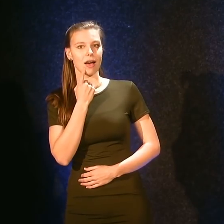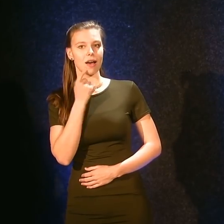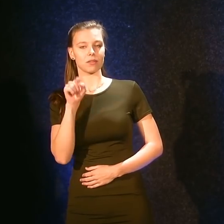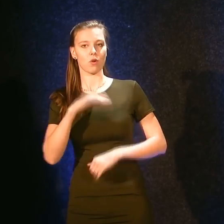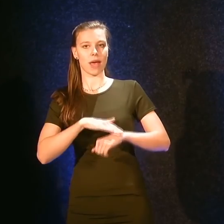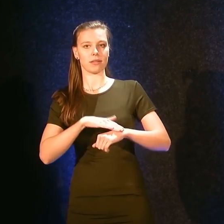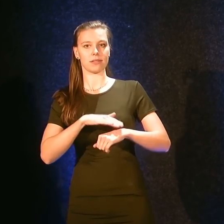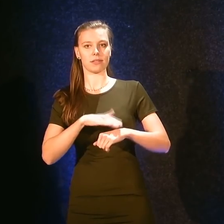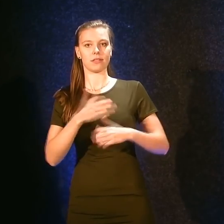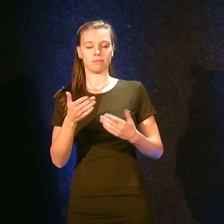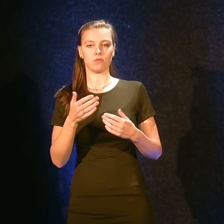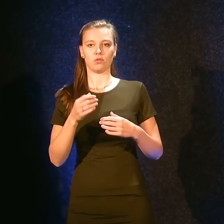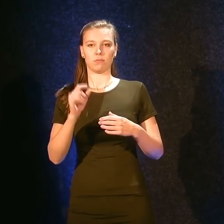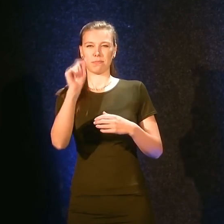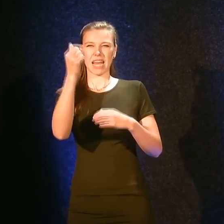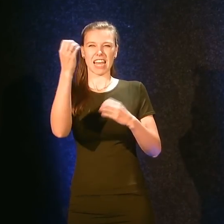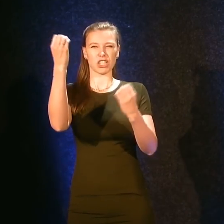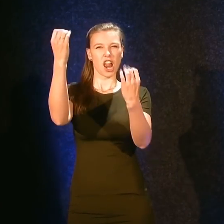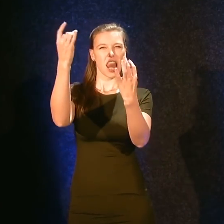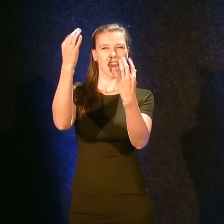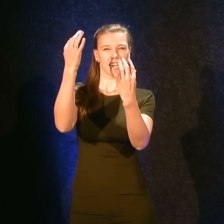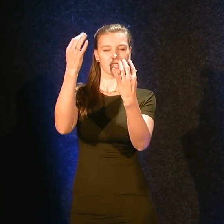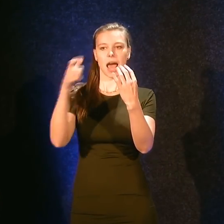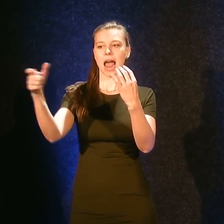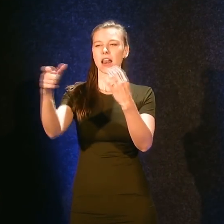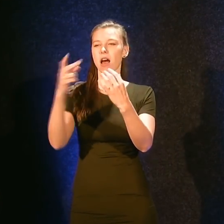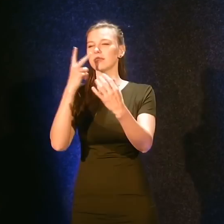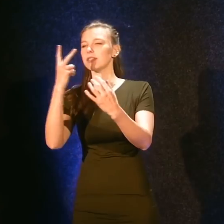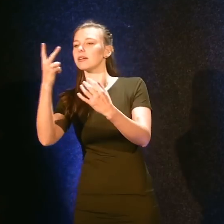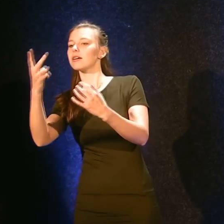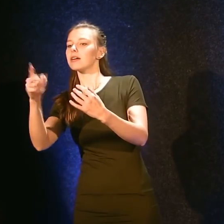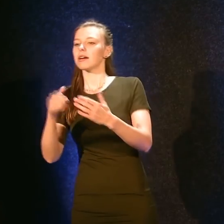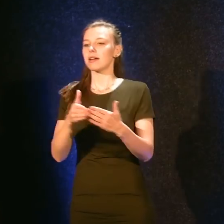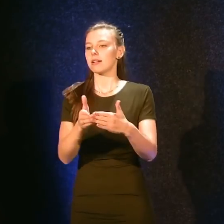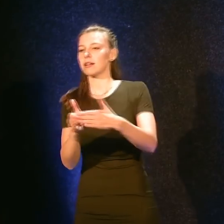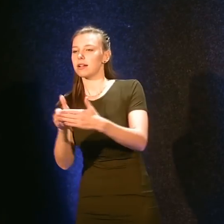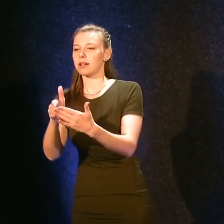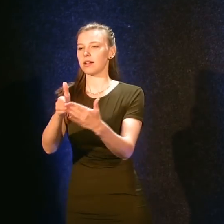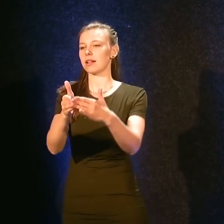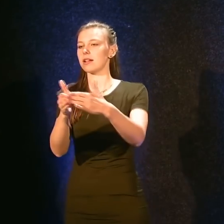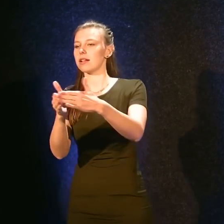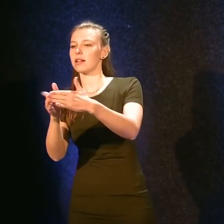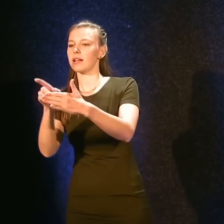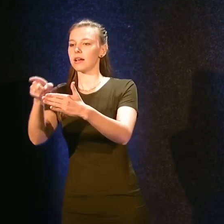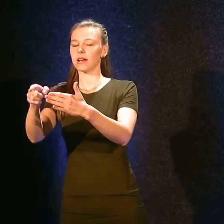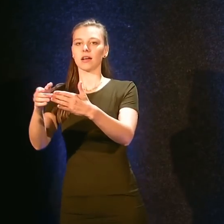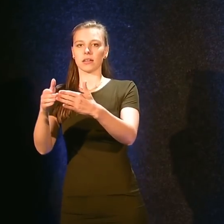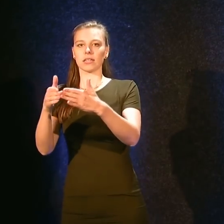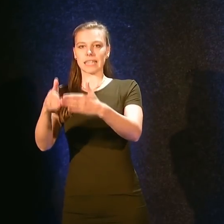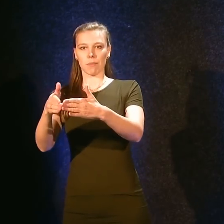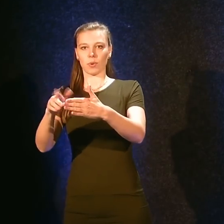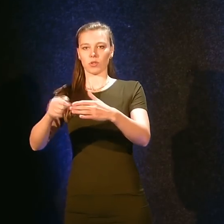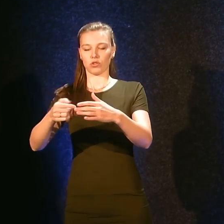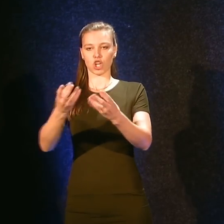een moment dat het enigszins licht wordt. Dat ze een eiland zien, daar koersen ze op af. Het schip vaart alsnog op